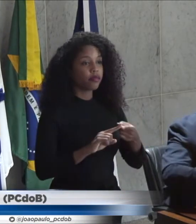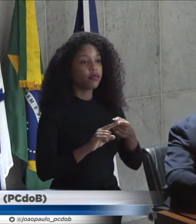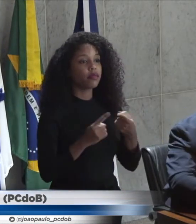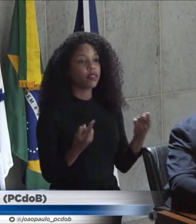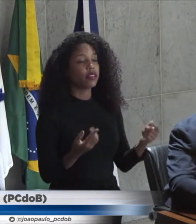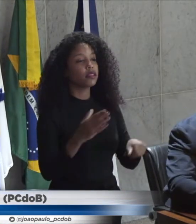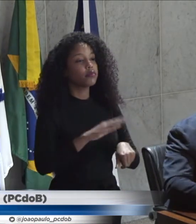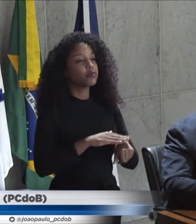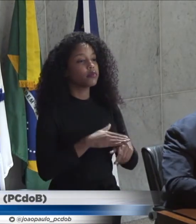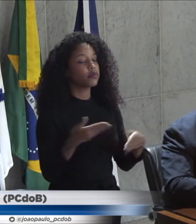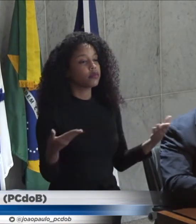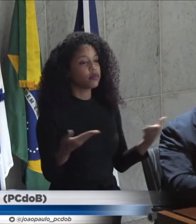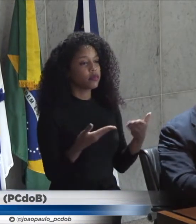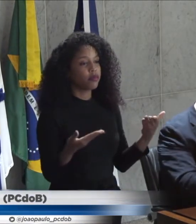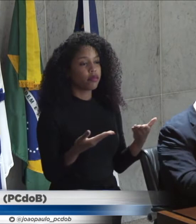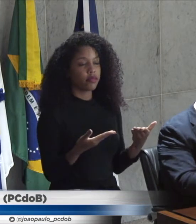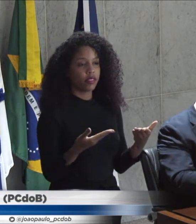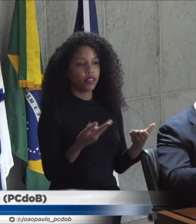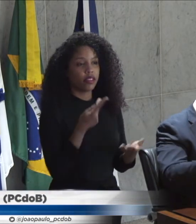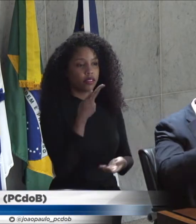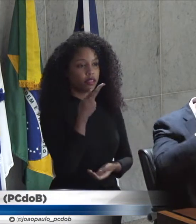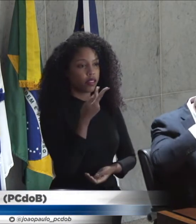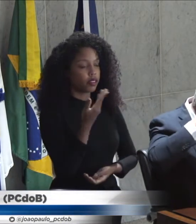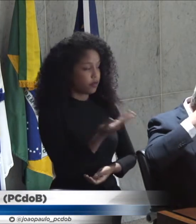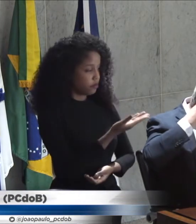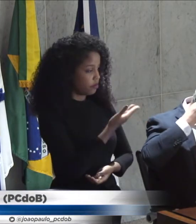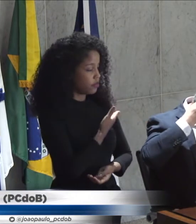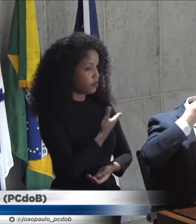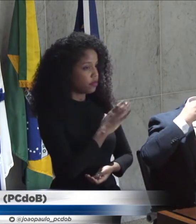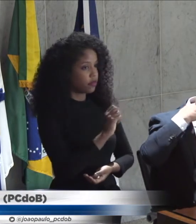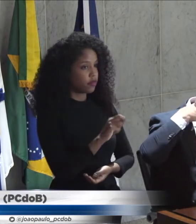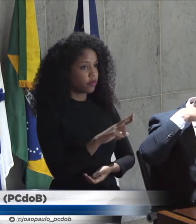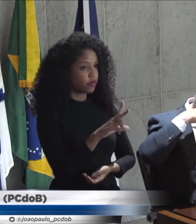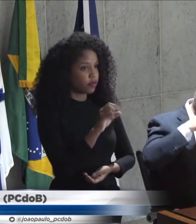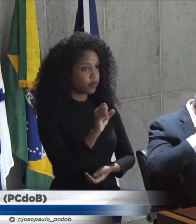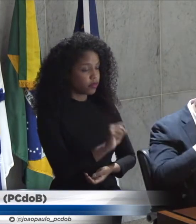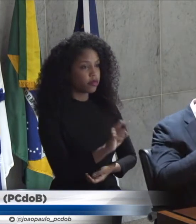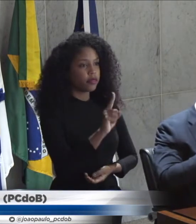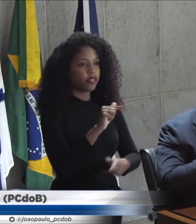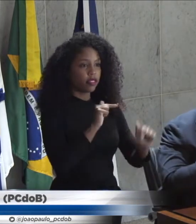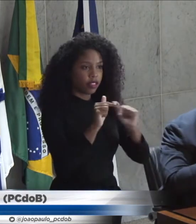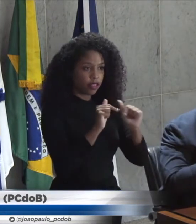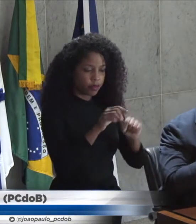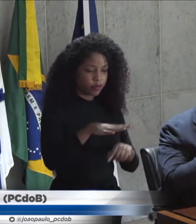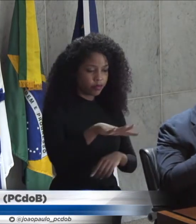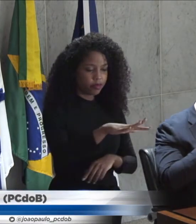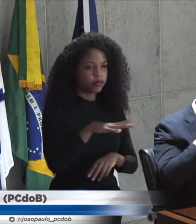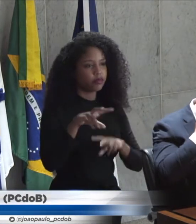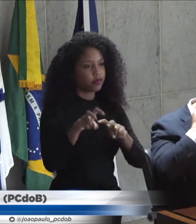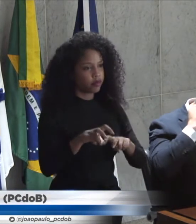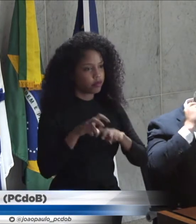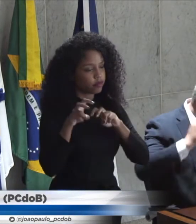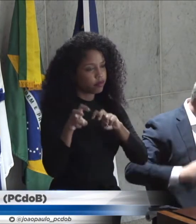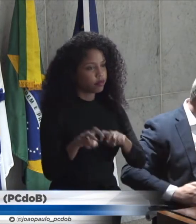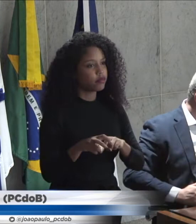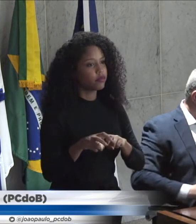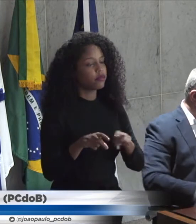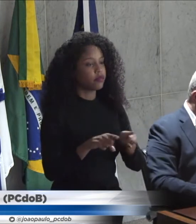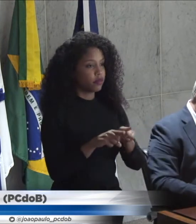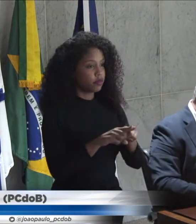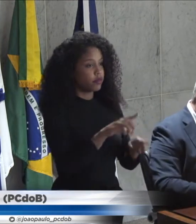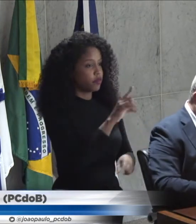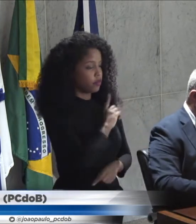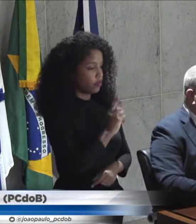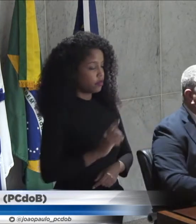momento, falar... O companheiro Carlos Veras aqui, um trabalhador do campo, como deputado